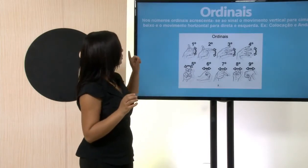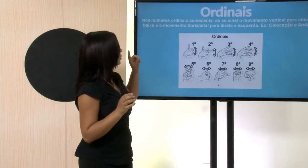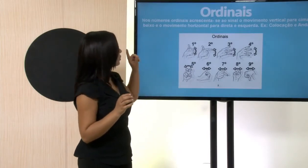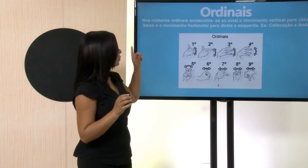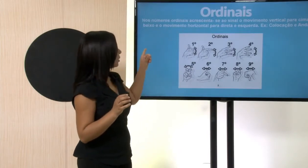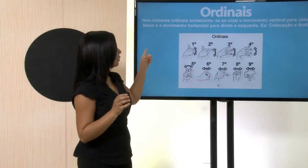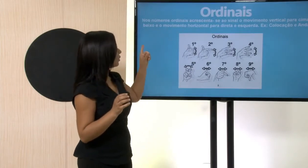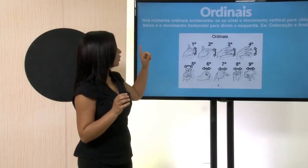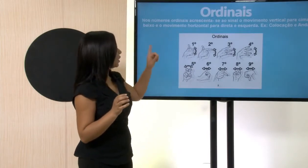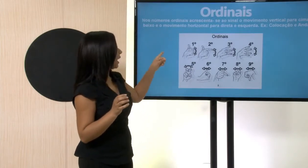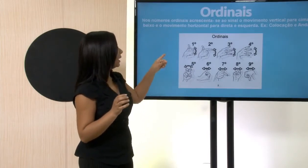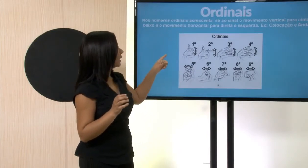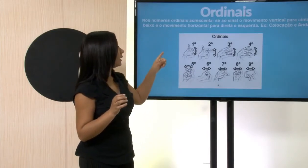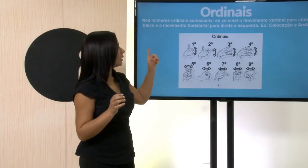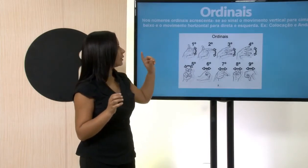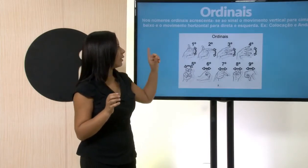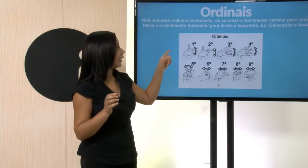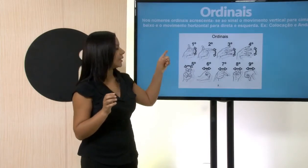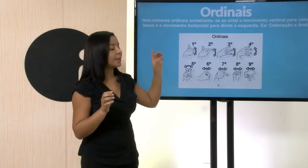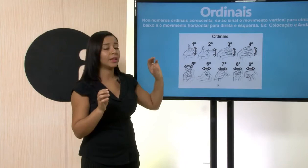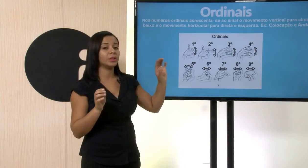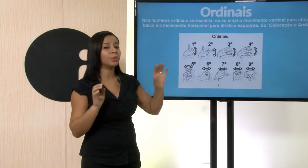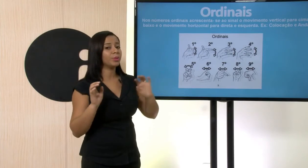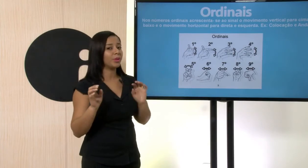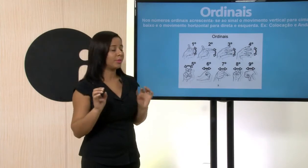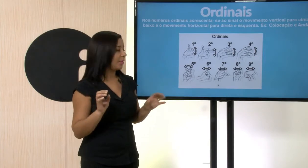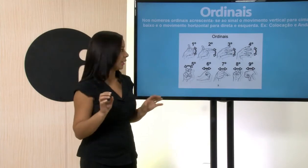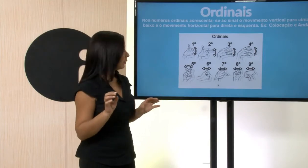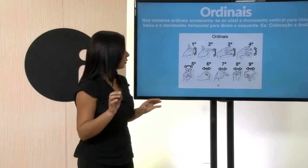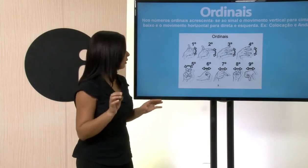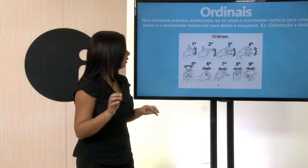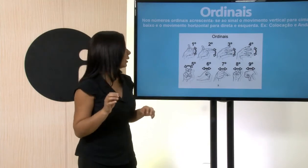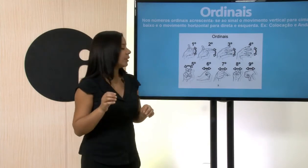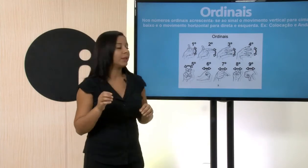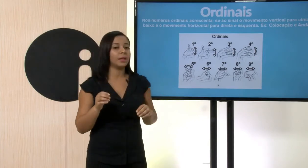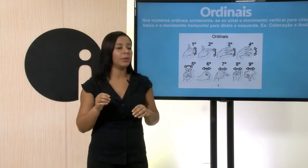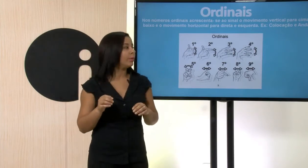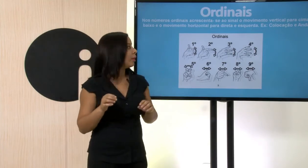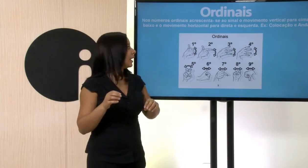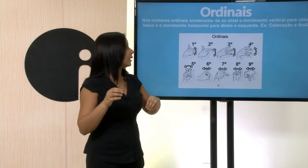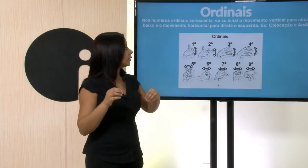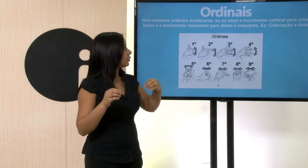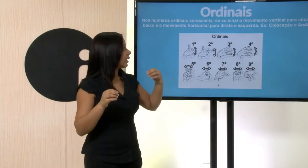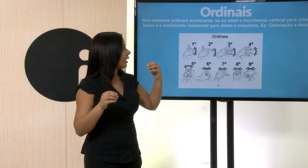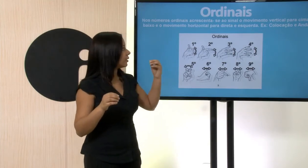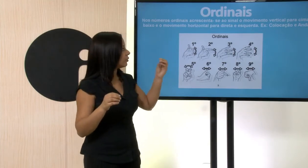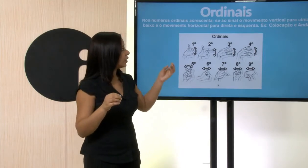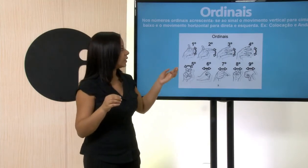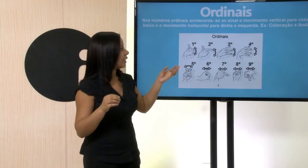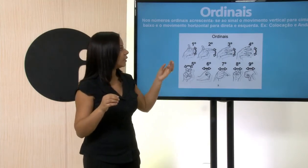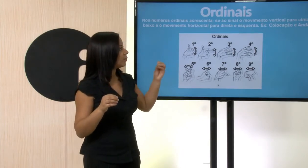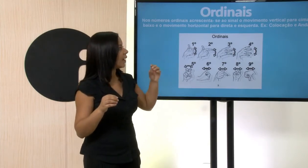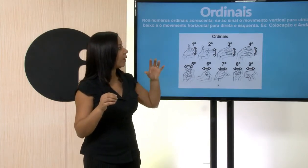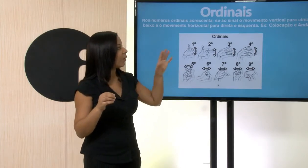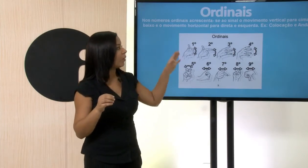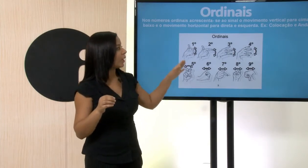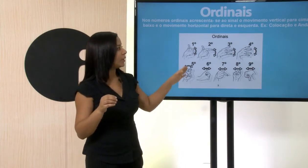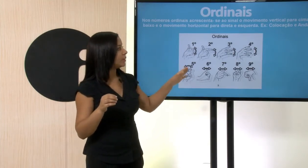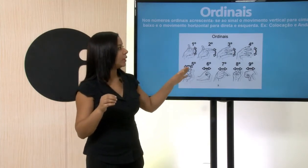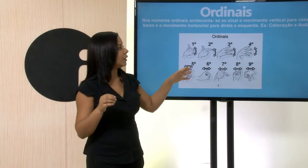os números ordinais, eles são acrescentados por um movimento. Então, eles são utilizados para a